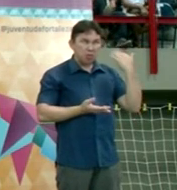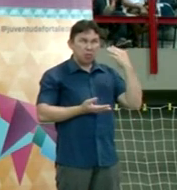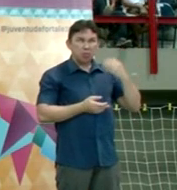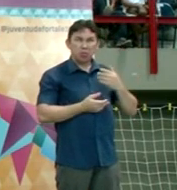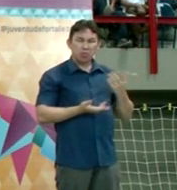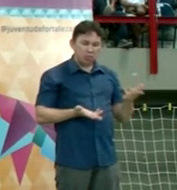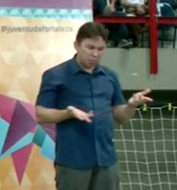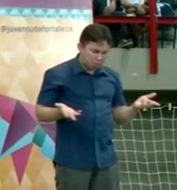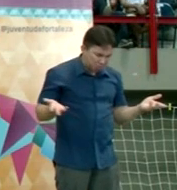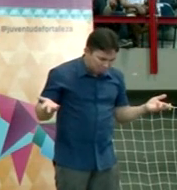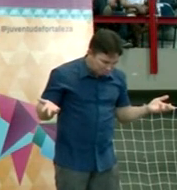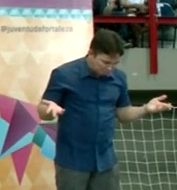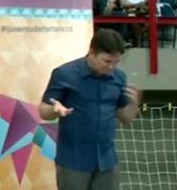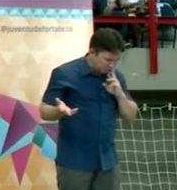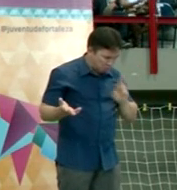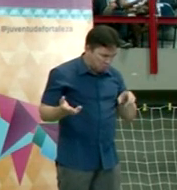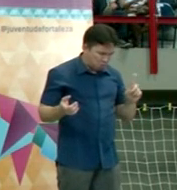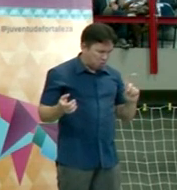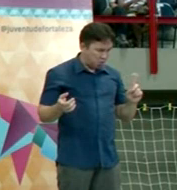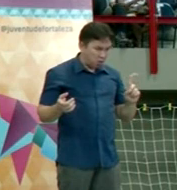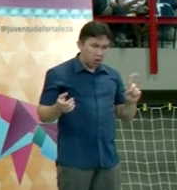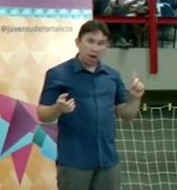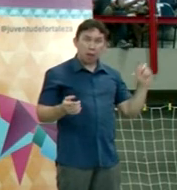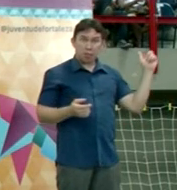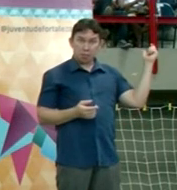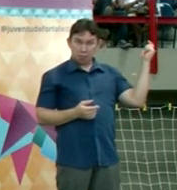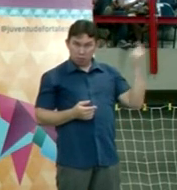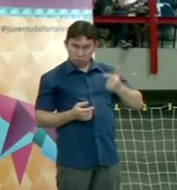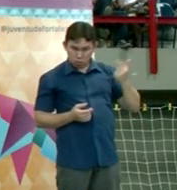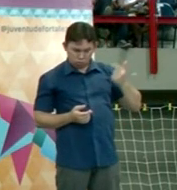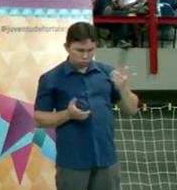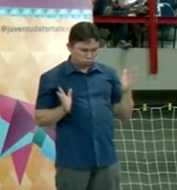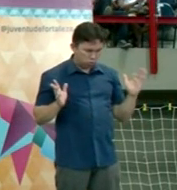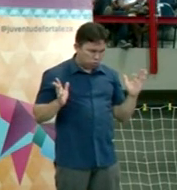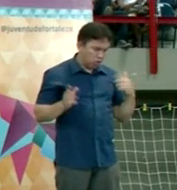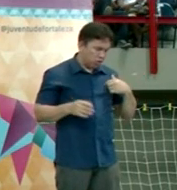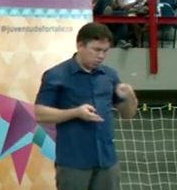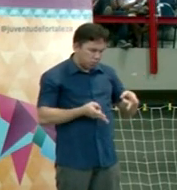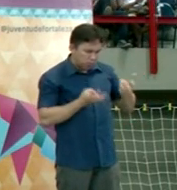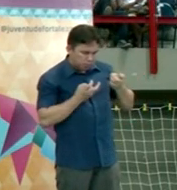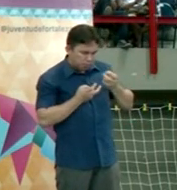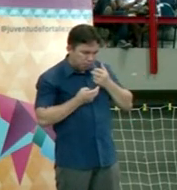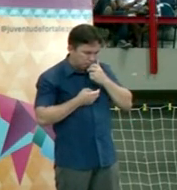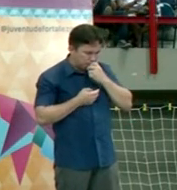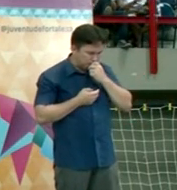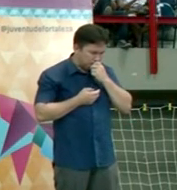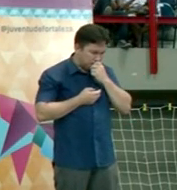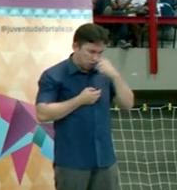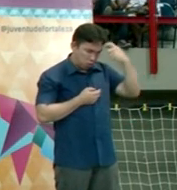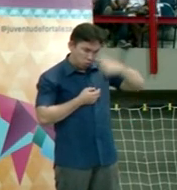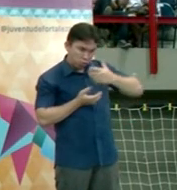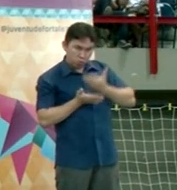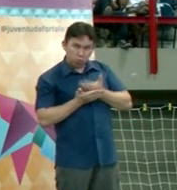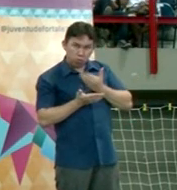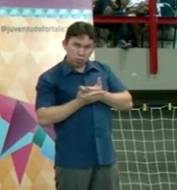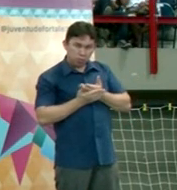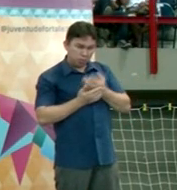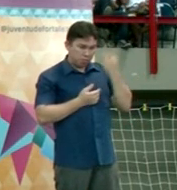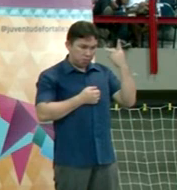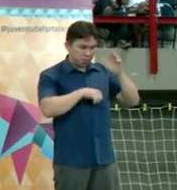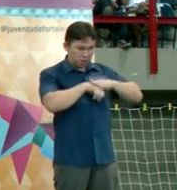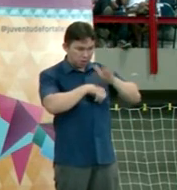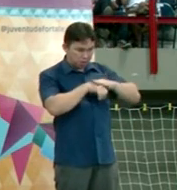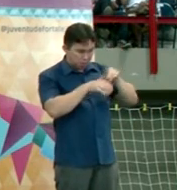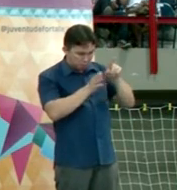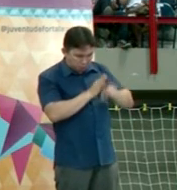estudando. Mas via de regra aquilo não é resposta. Segundo, você tem a nítida impressão, mesmo como estudante, que o elaborador